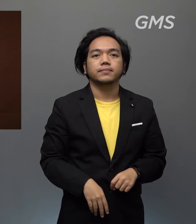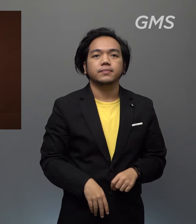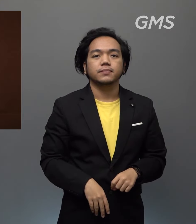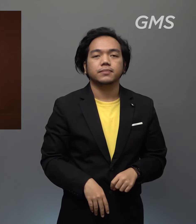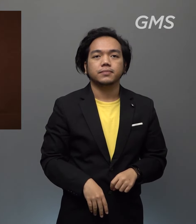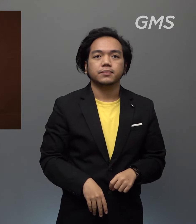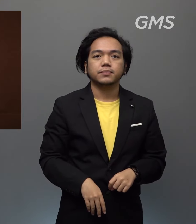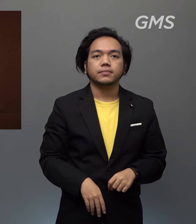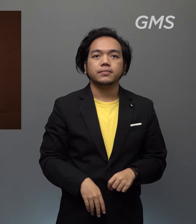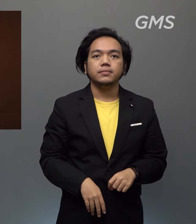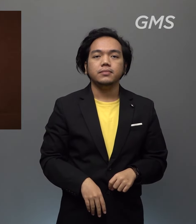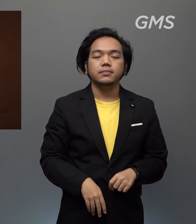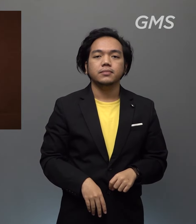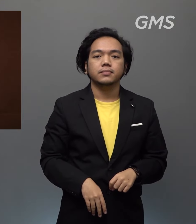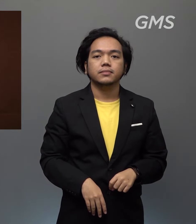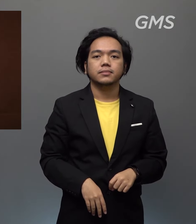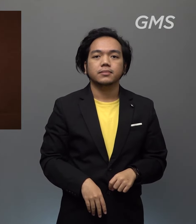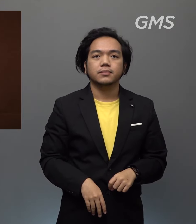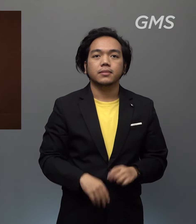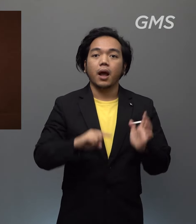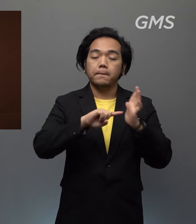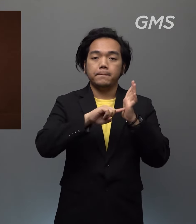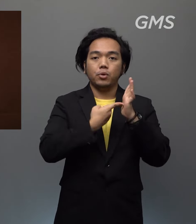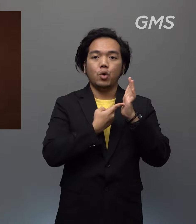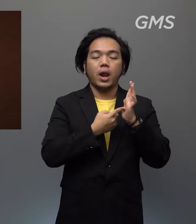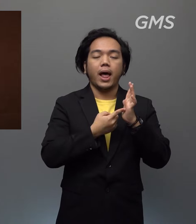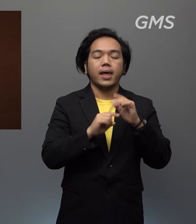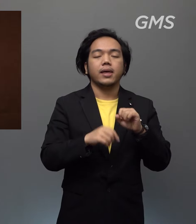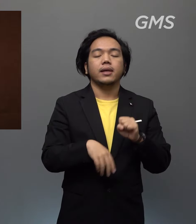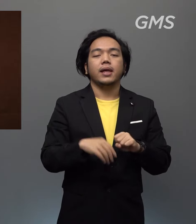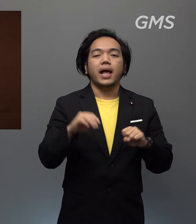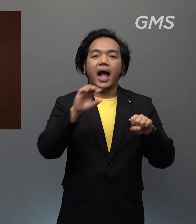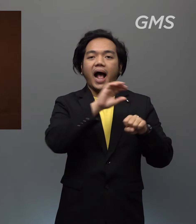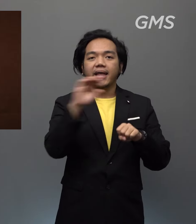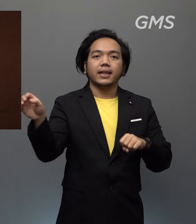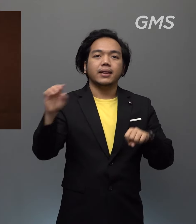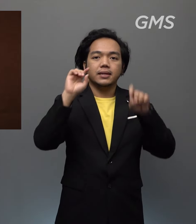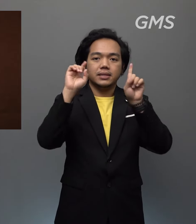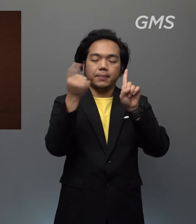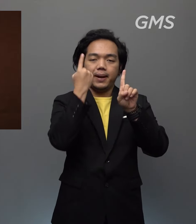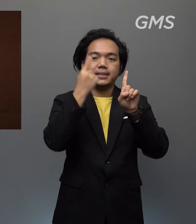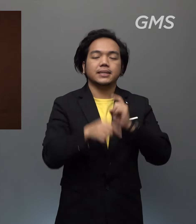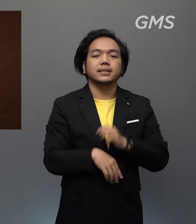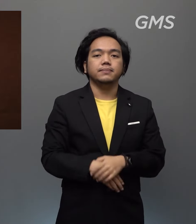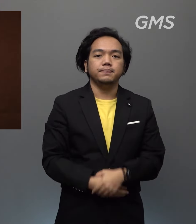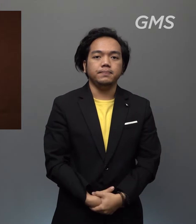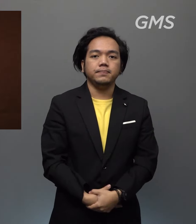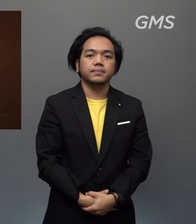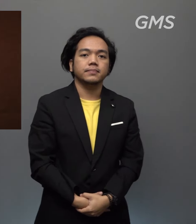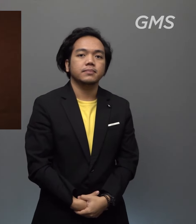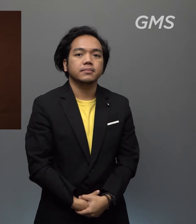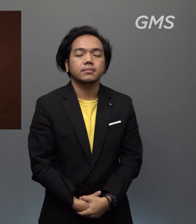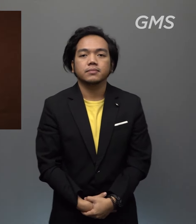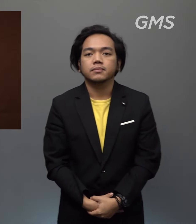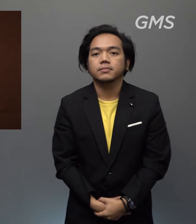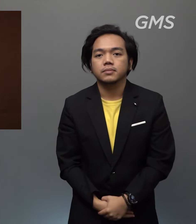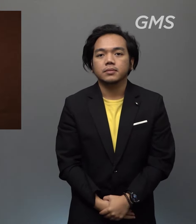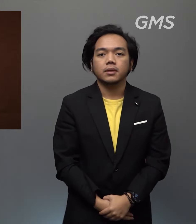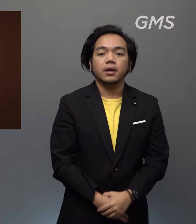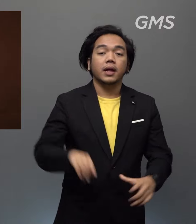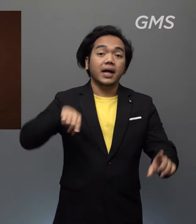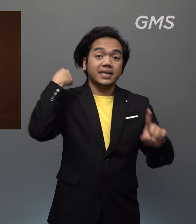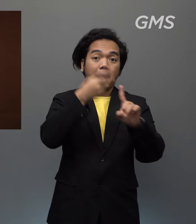Oke, mulai dari ayat yang ke-11 deh. Hakim-Hakim pasal yang ke-6 ayat yang ke-11